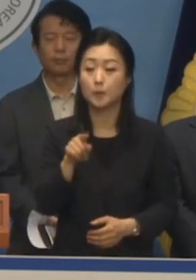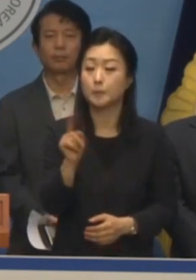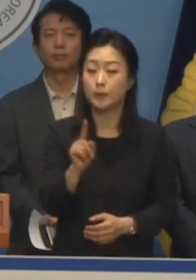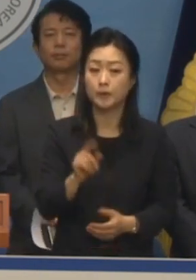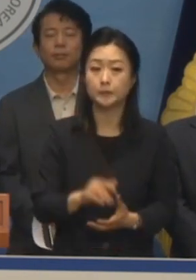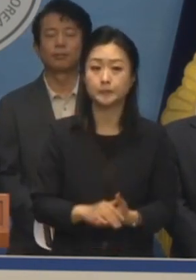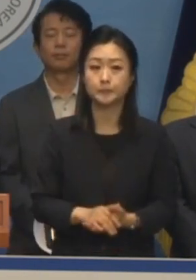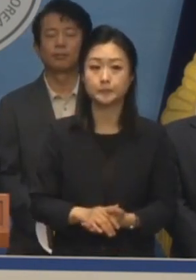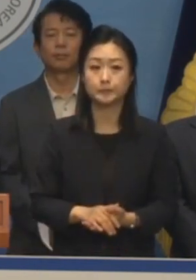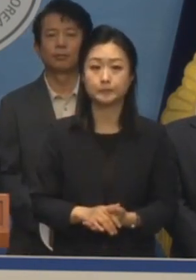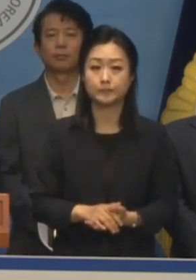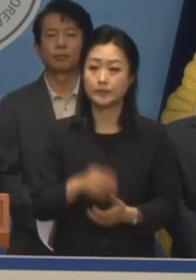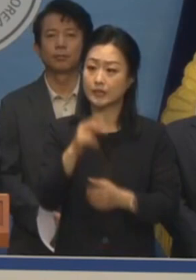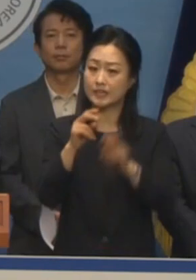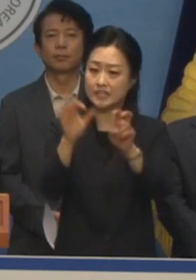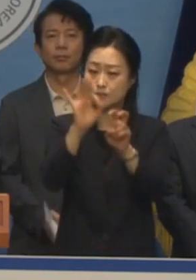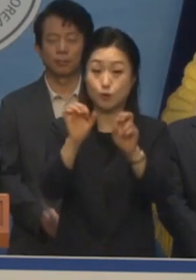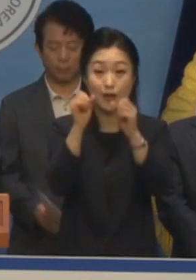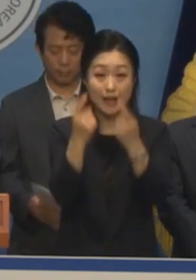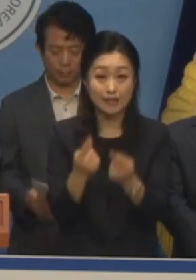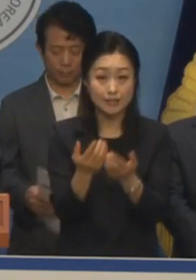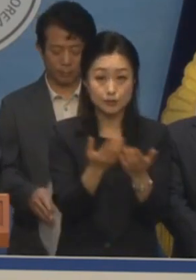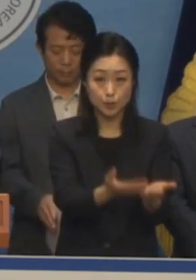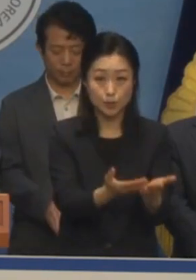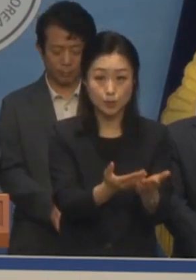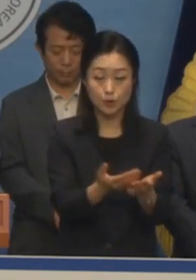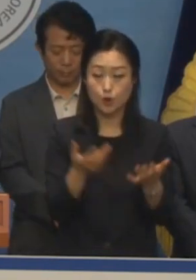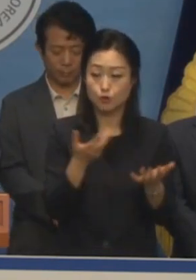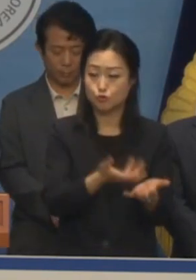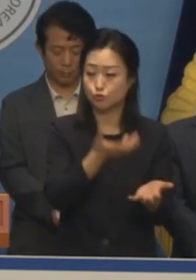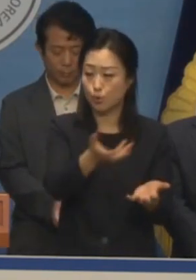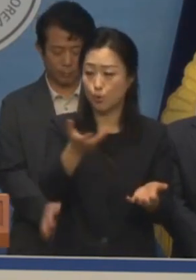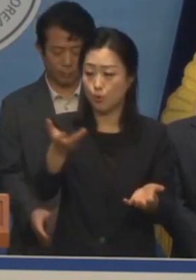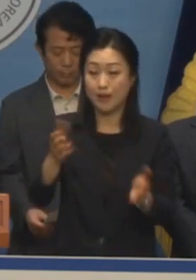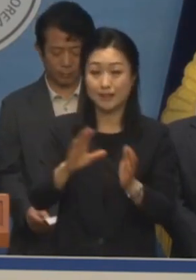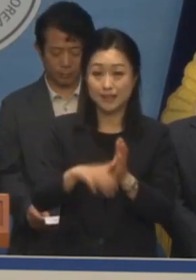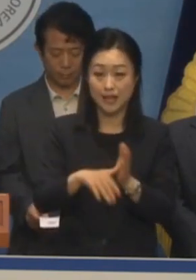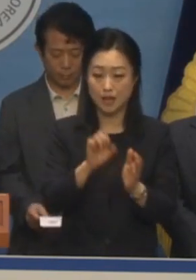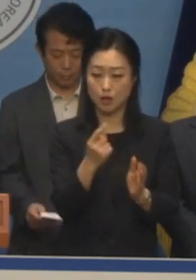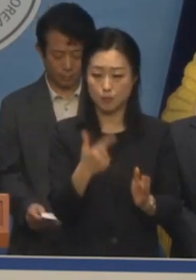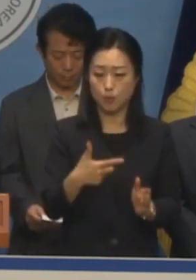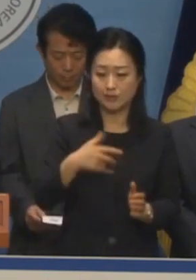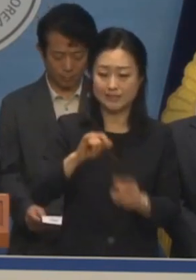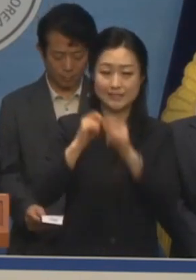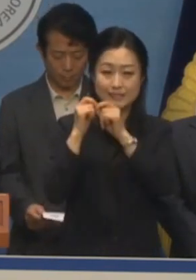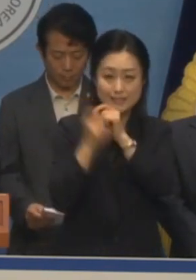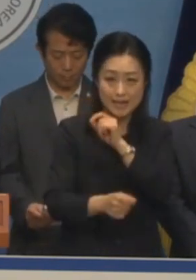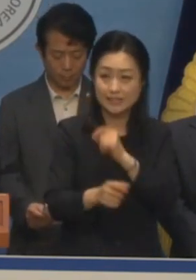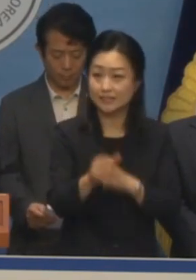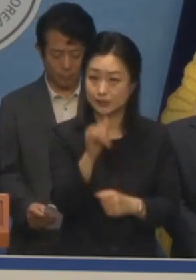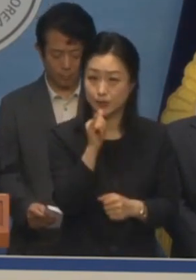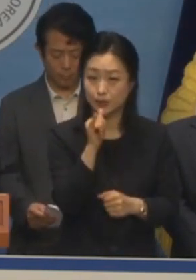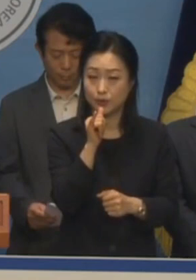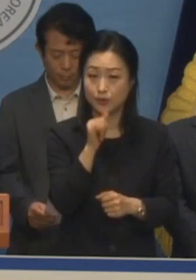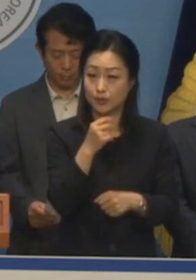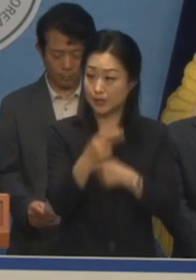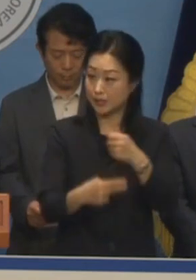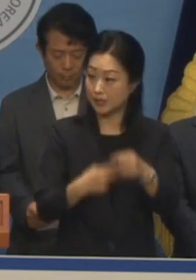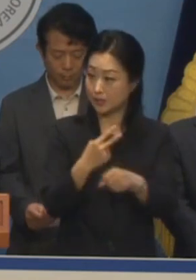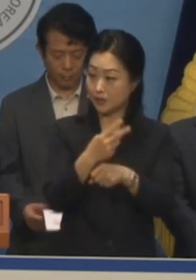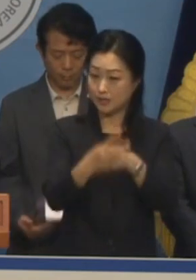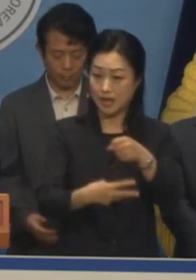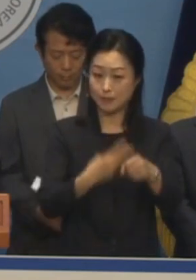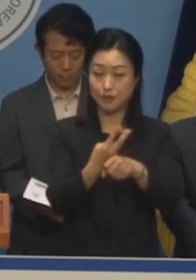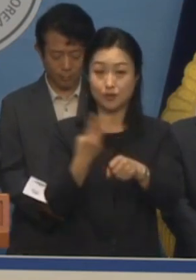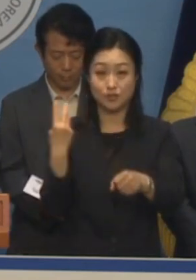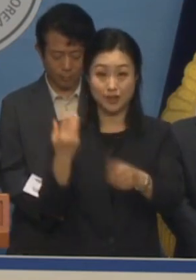것을 한 20% 정도 할인해서 유통하는 과정 속에서 폰지 사기까지 이루어진 겁니다. 불과 2, 3년 전에